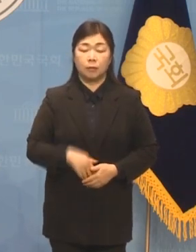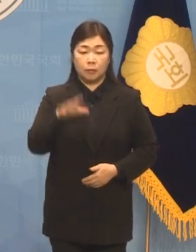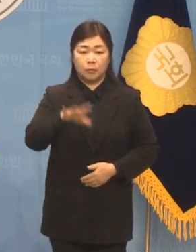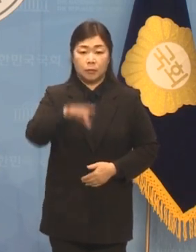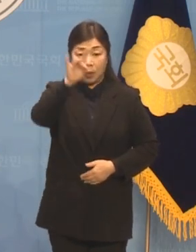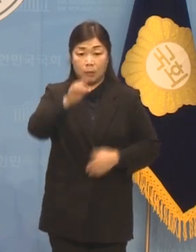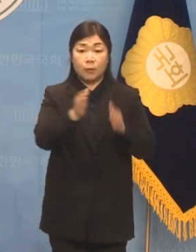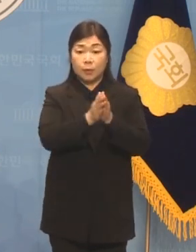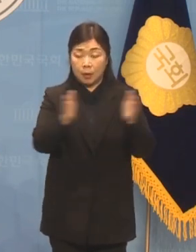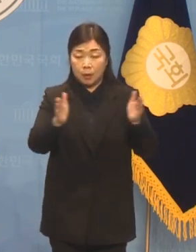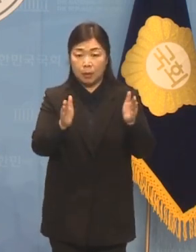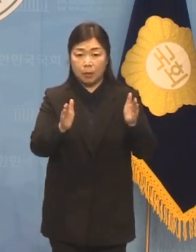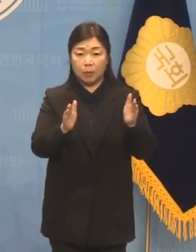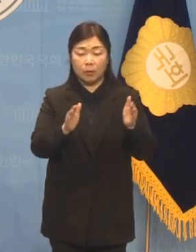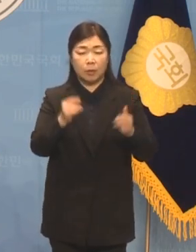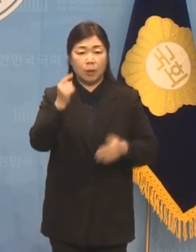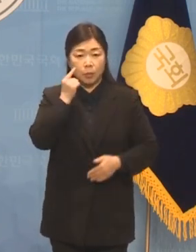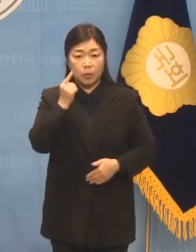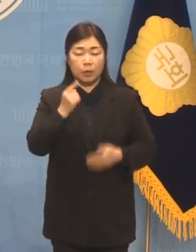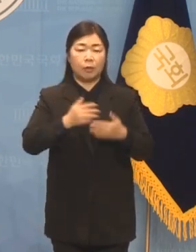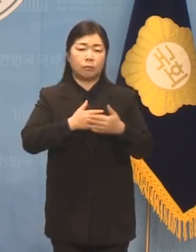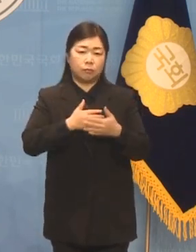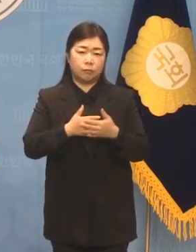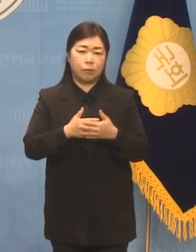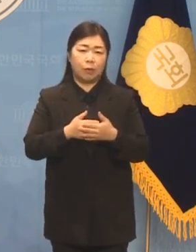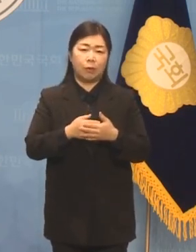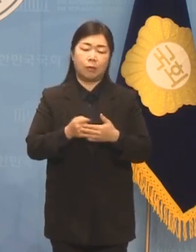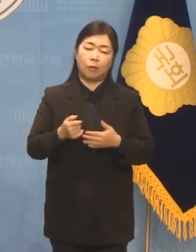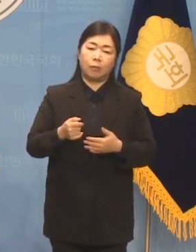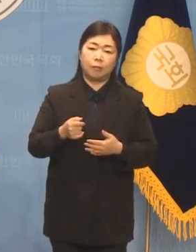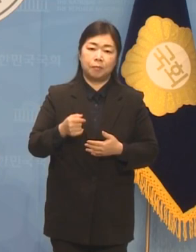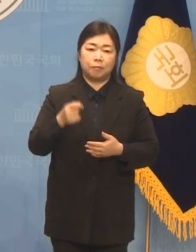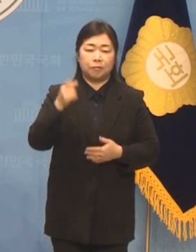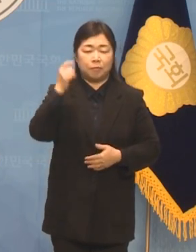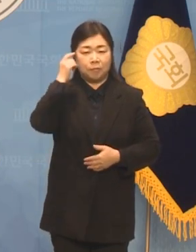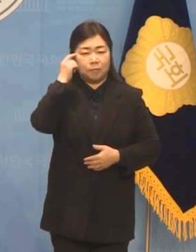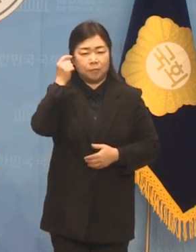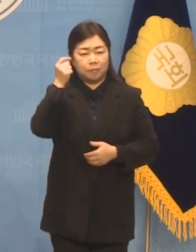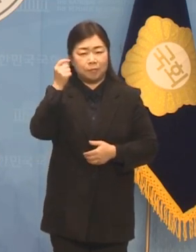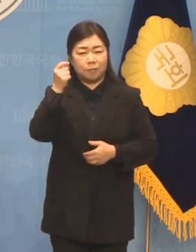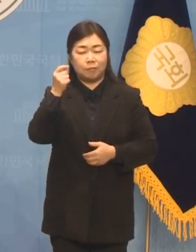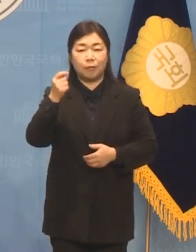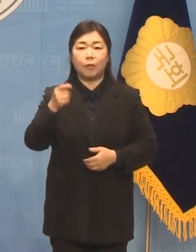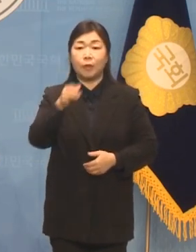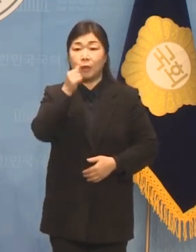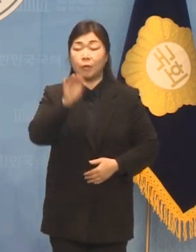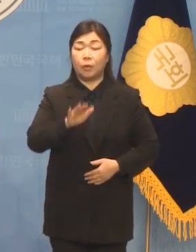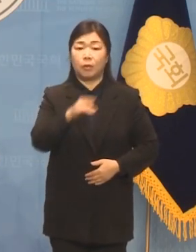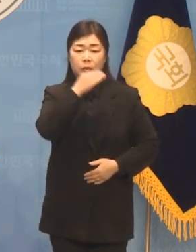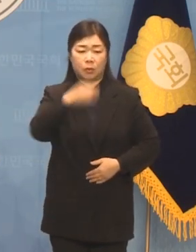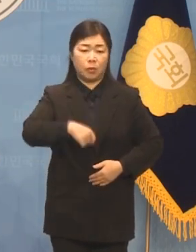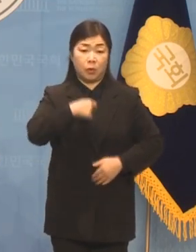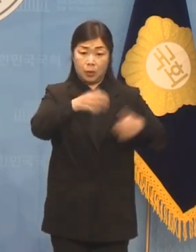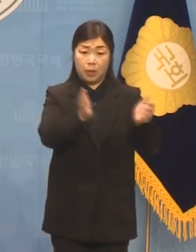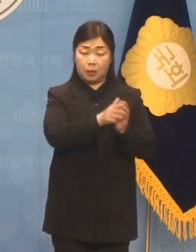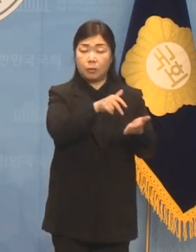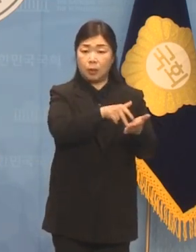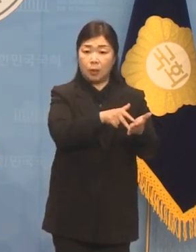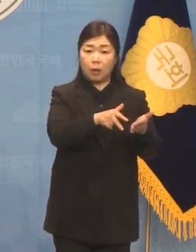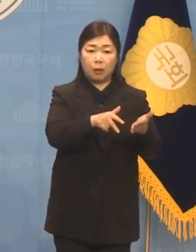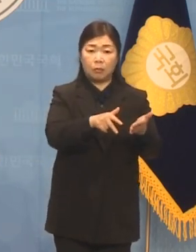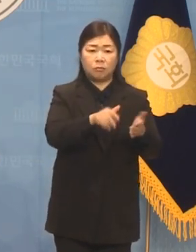수밖에 없고 긴장도 됩니다. 진보 정치의 조건이 더욱 어렵고 여러분도 알다시피 정의당이 녹록치 않은